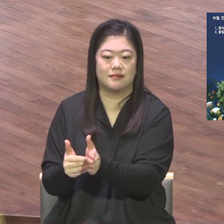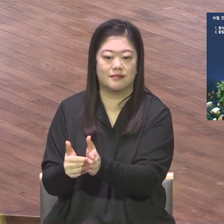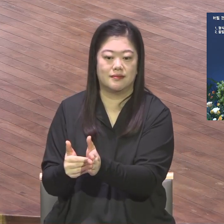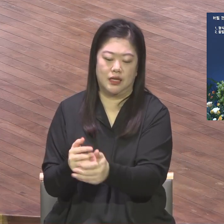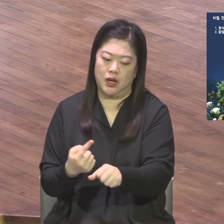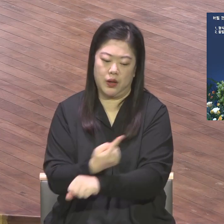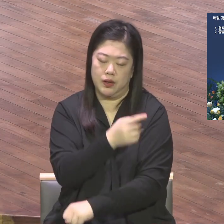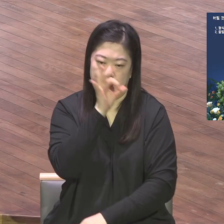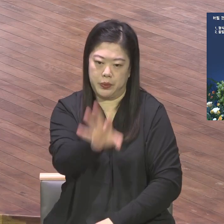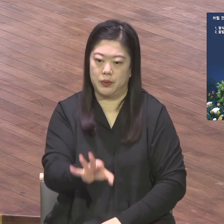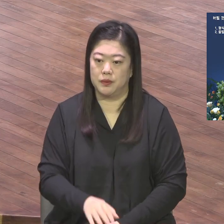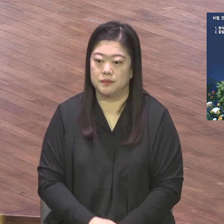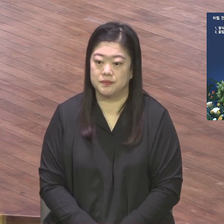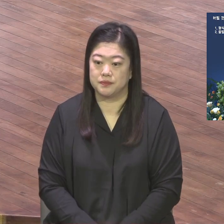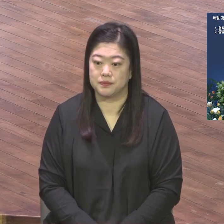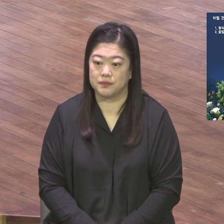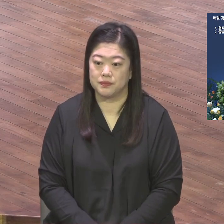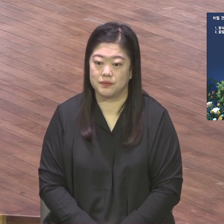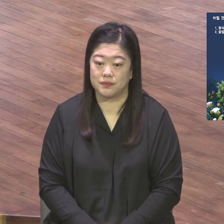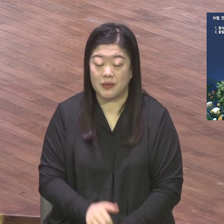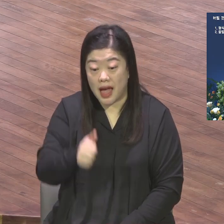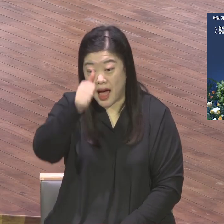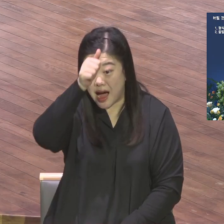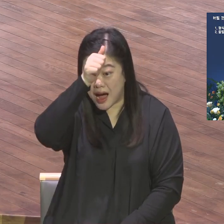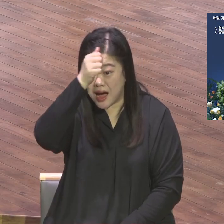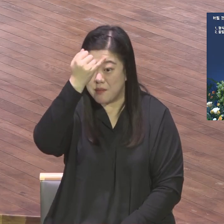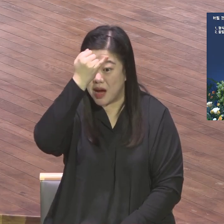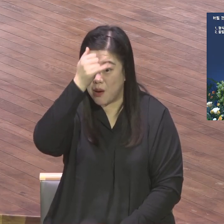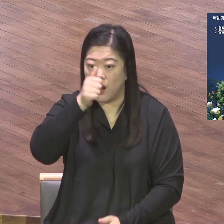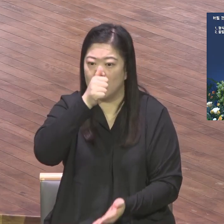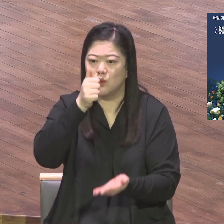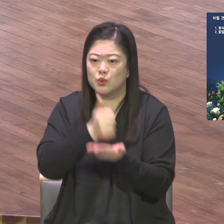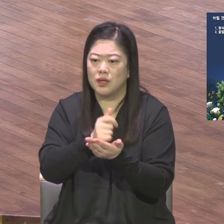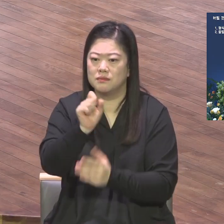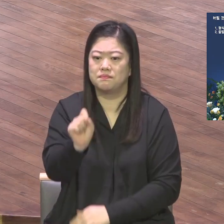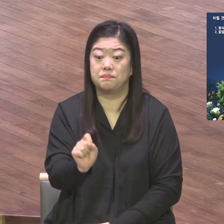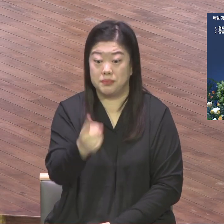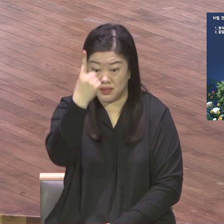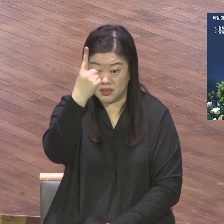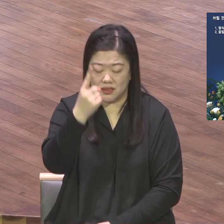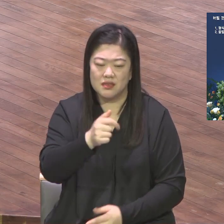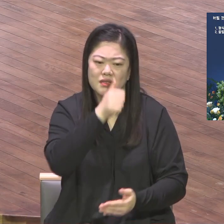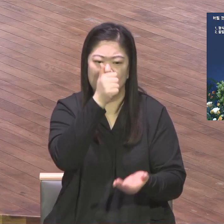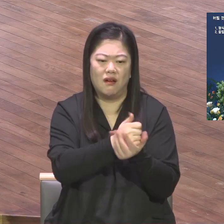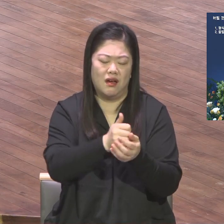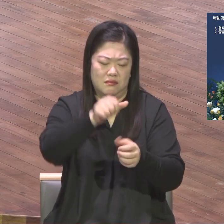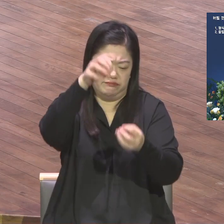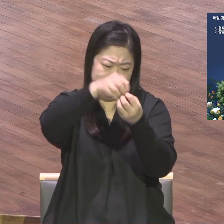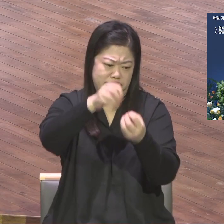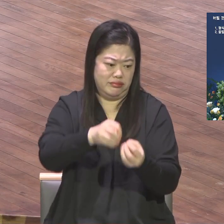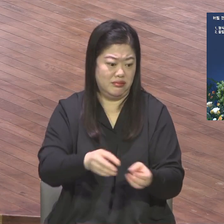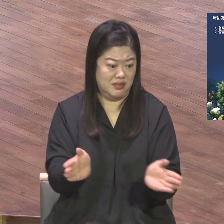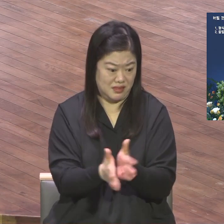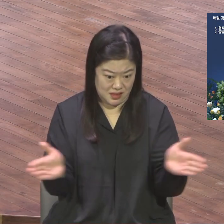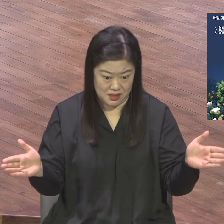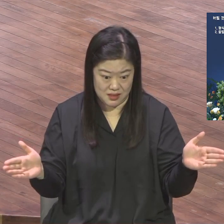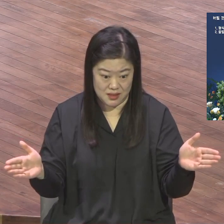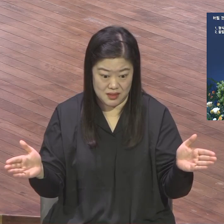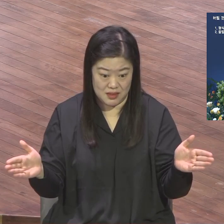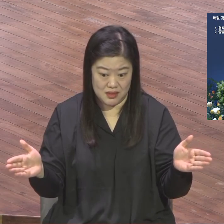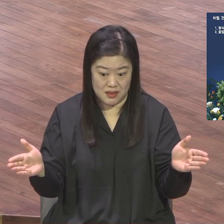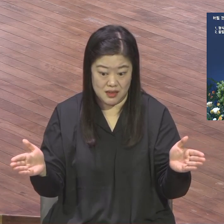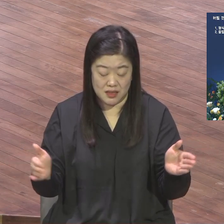창세기 3장에서 발생한 첫 사람 아담의 범죄는 모든 인류를 죄에 빠지게 했습니다. 참된